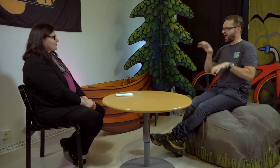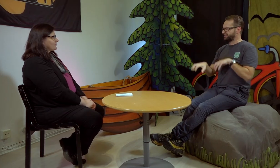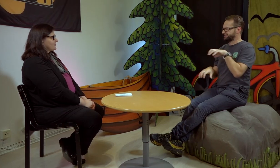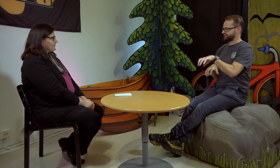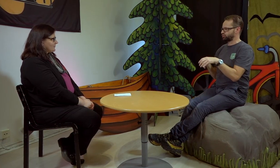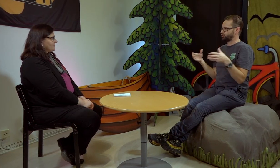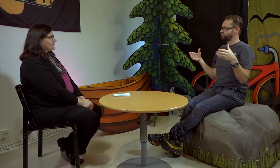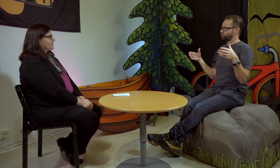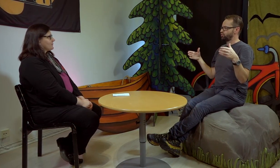leijonaryhmän.